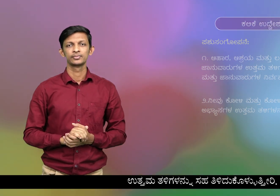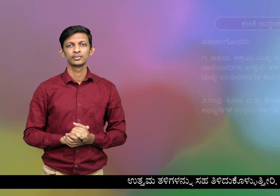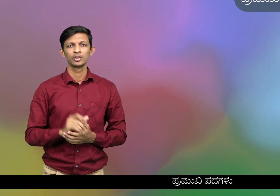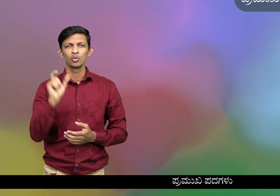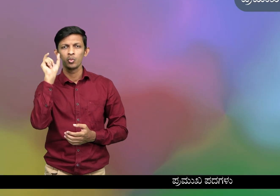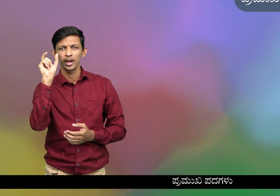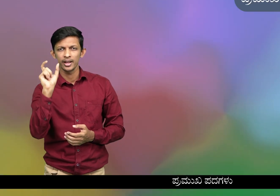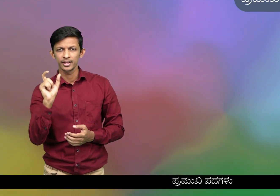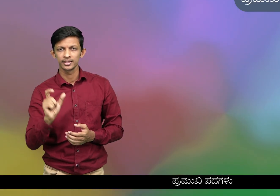ಪ್ರಮುಖ ಪದಗಳು: